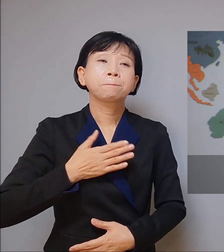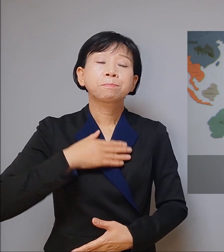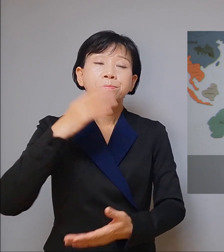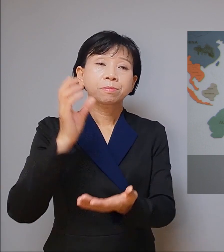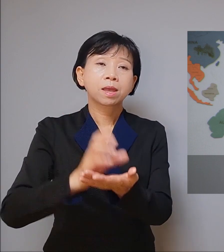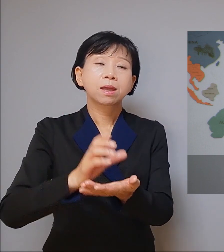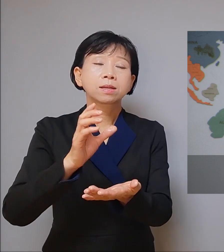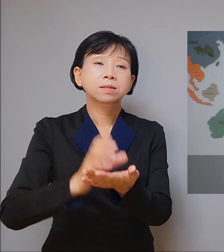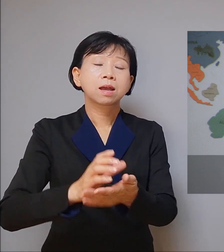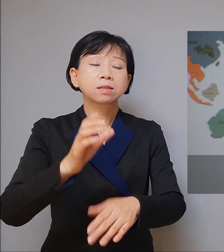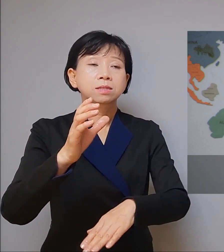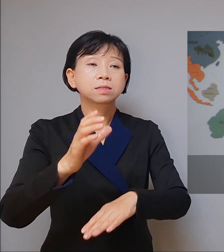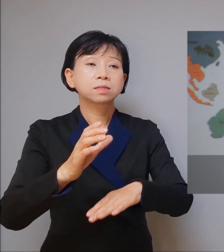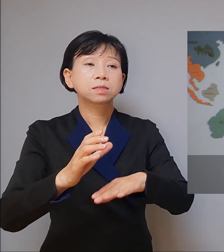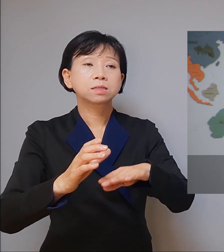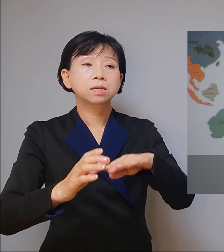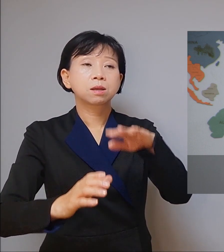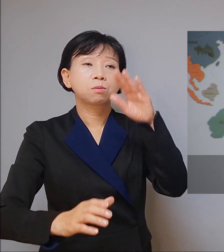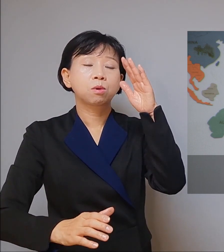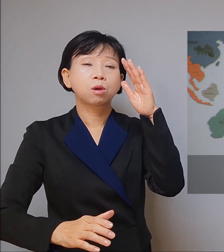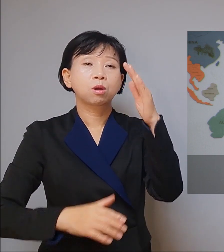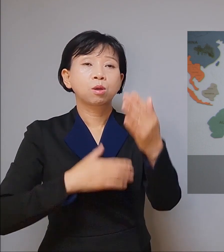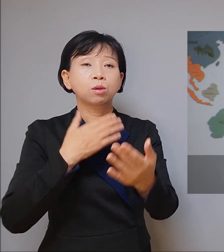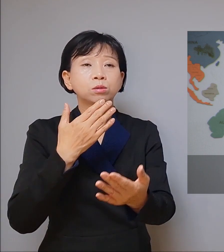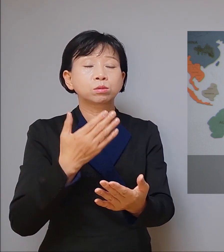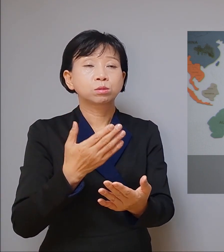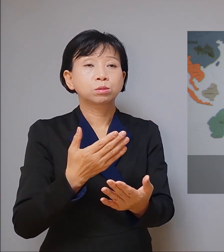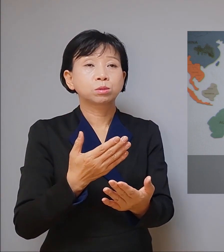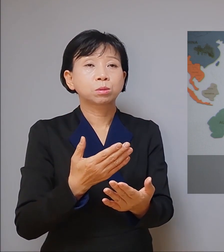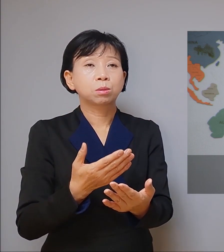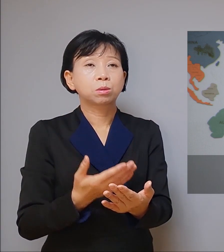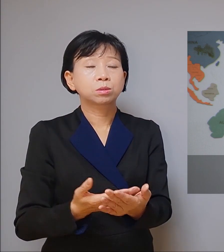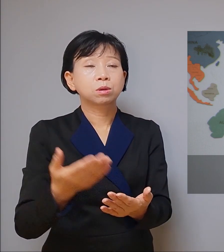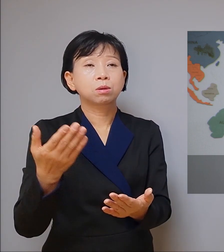마르니 내 잔을 채워